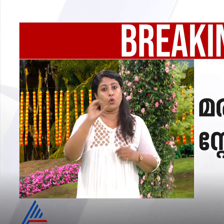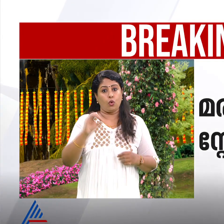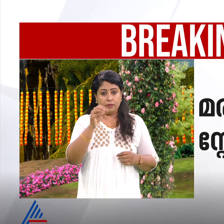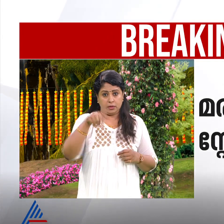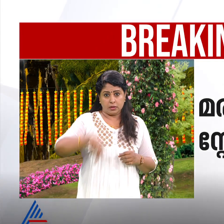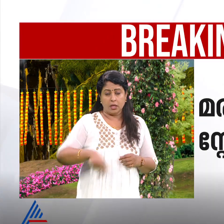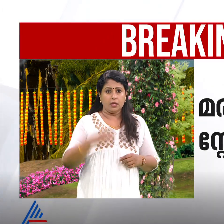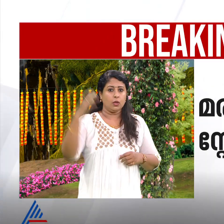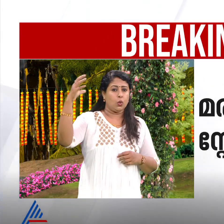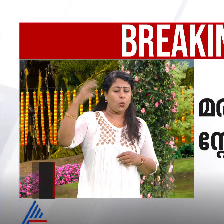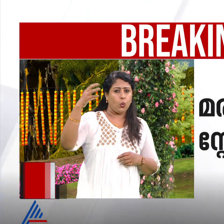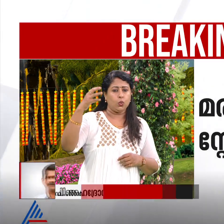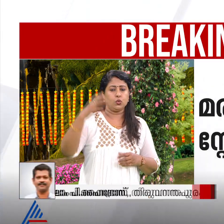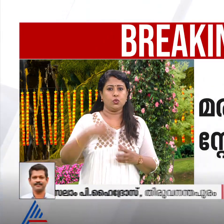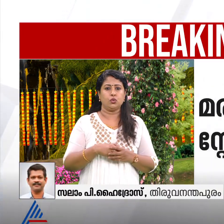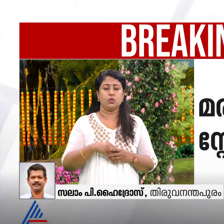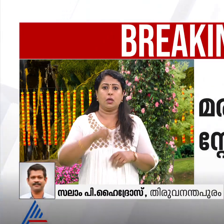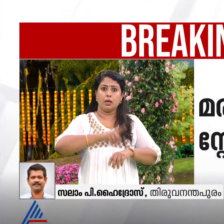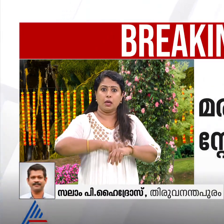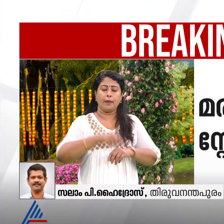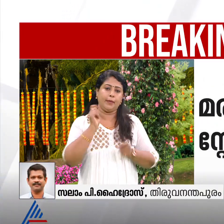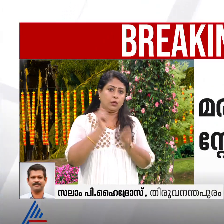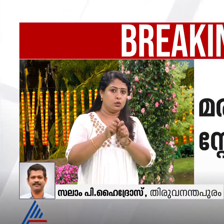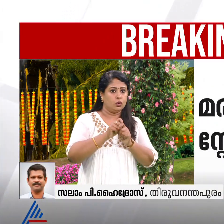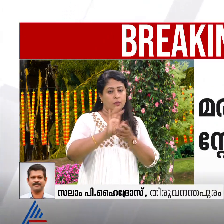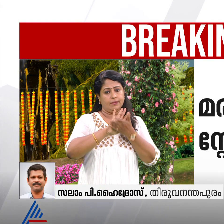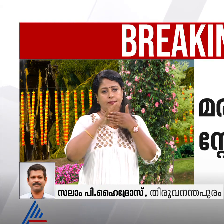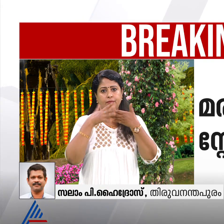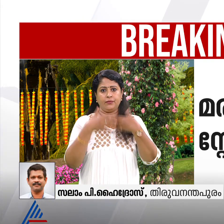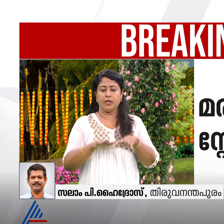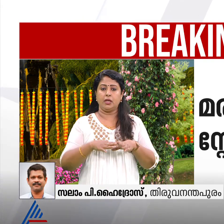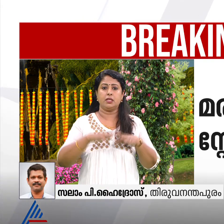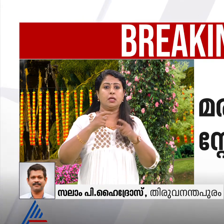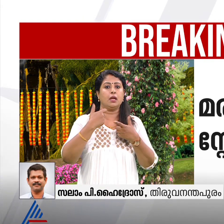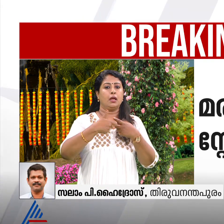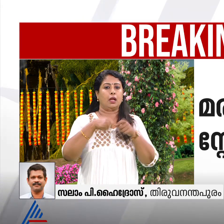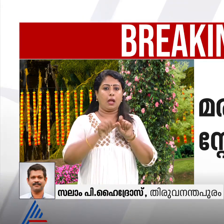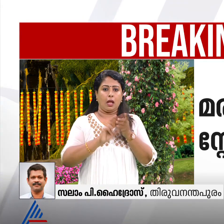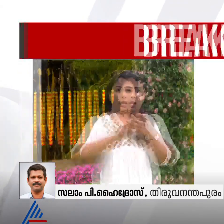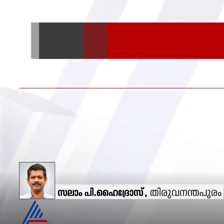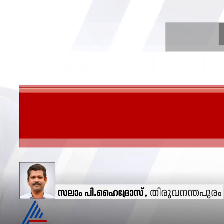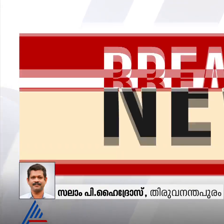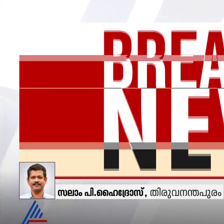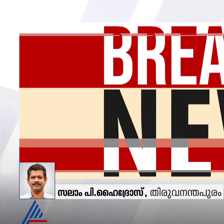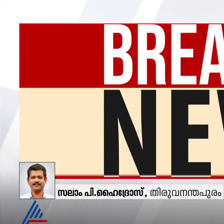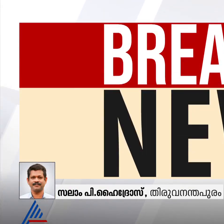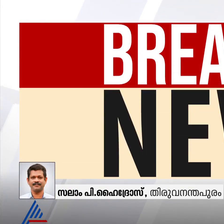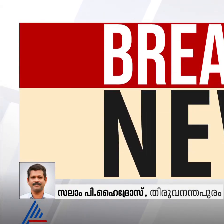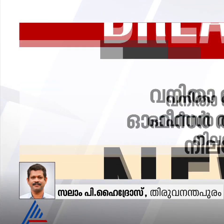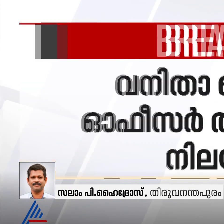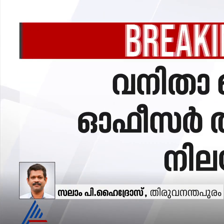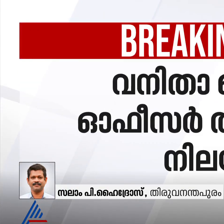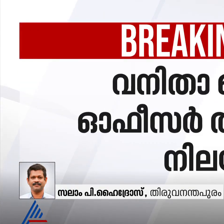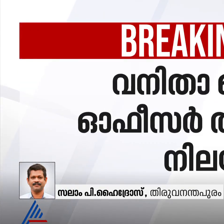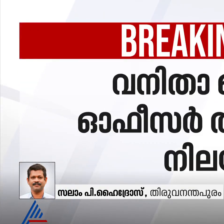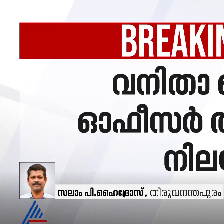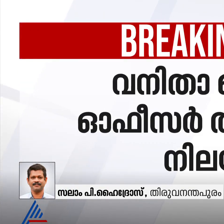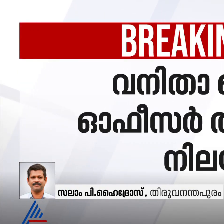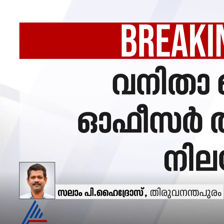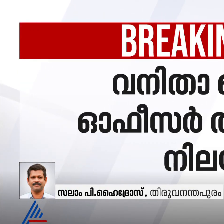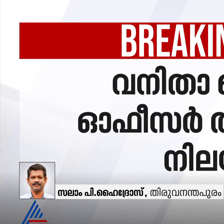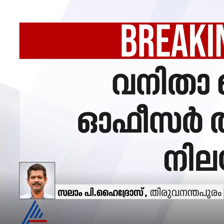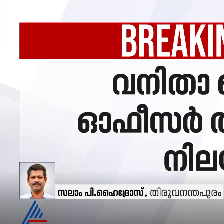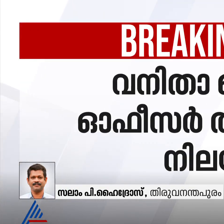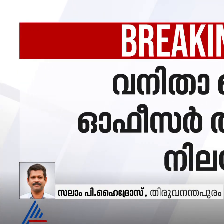ഉച്ചയോടെ ജോലി കഴിഞ്ഞ് കല്ലമ്പലം നാവായിക്കുളത്ത് വീട്ടിലെത്തിയ ശേഷം തൊട്ടു പിന്നാലെ തൂങ്ങി മരിക്കുകയായിരുന്നു